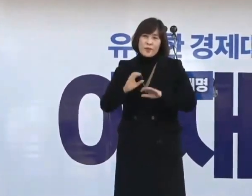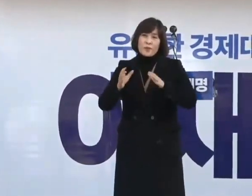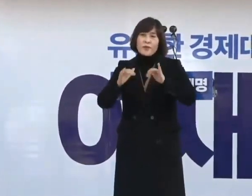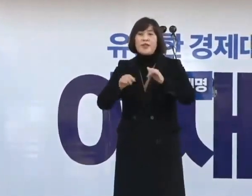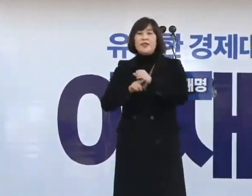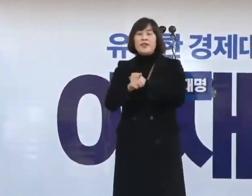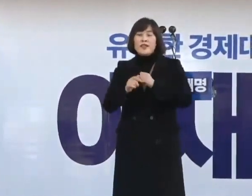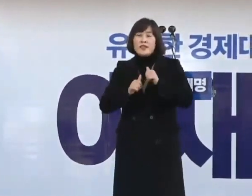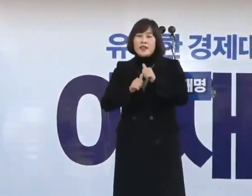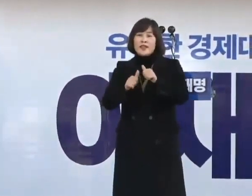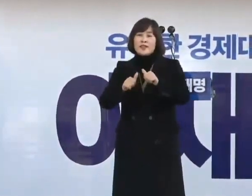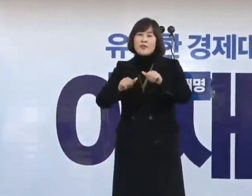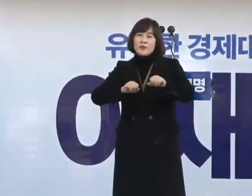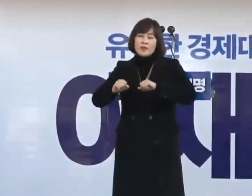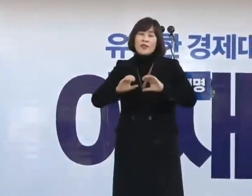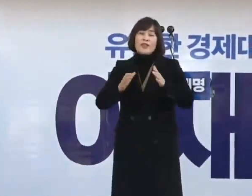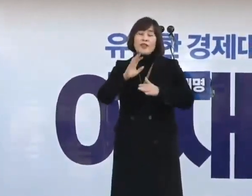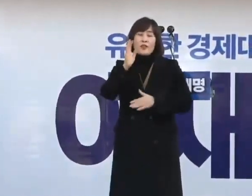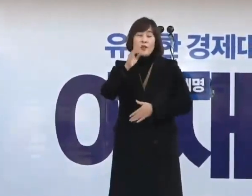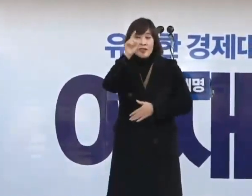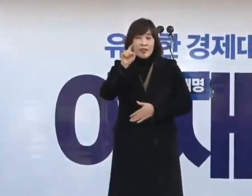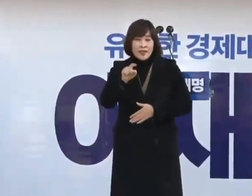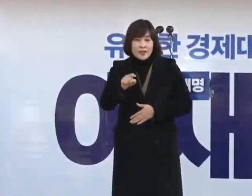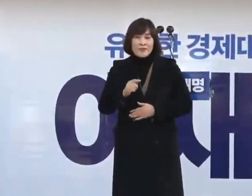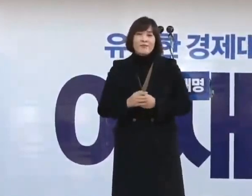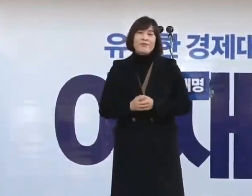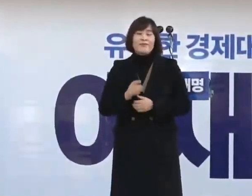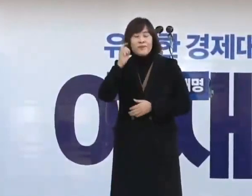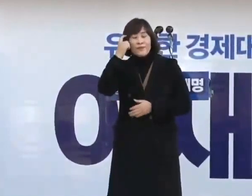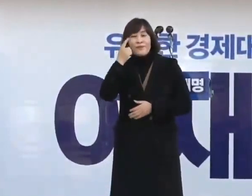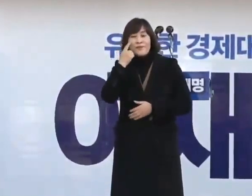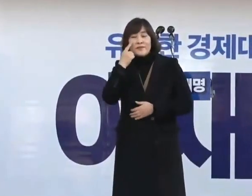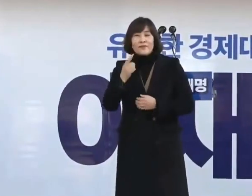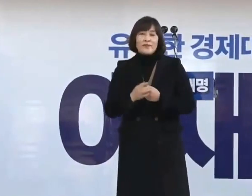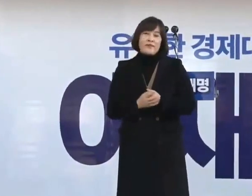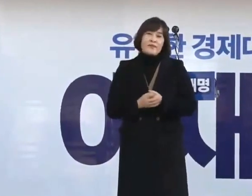뜻에 따라 움직이는 나라가 될지를 생각해 보십시오.